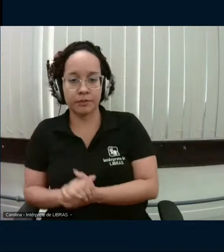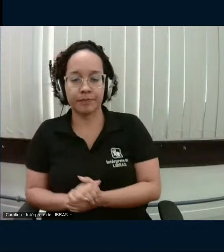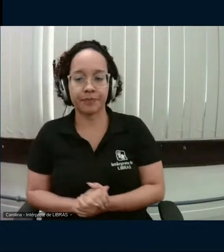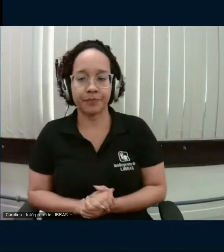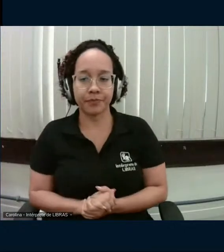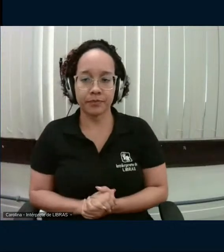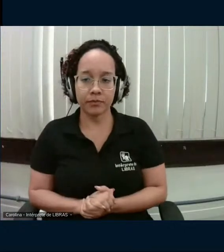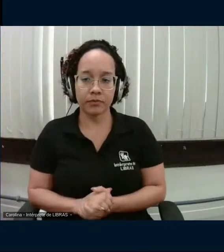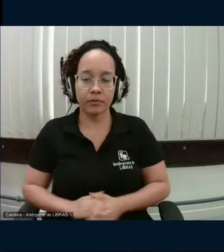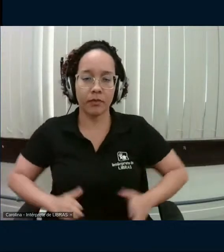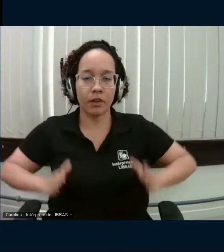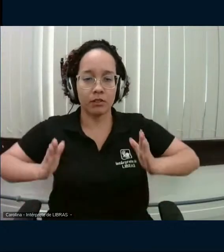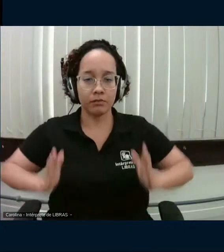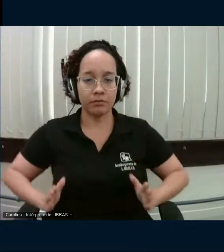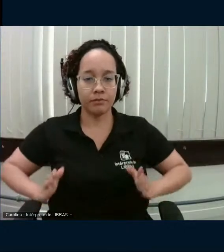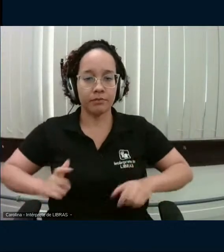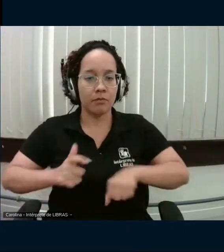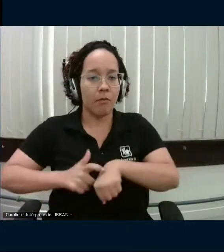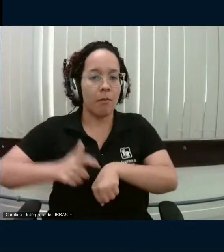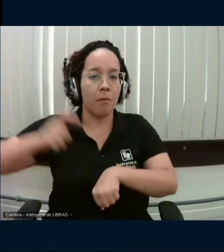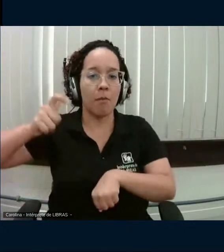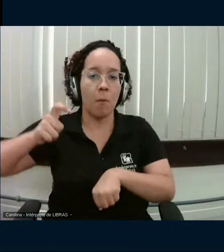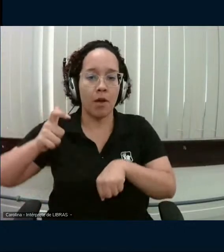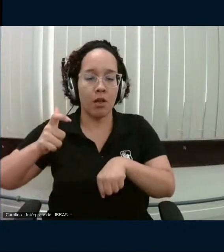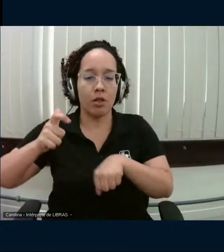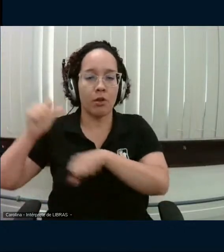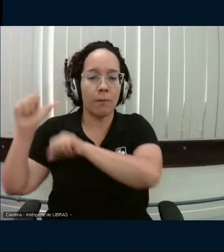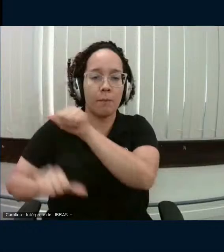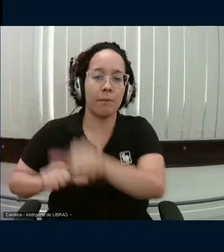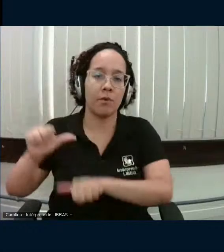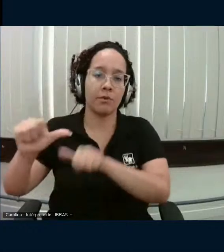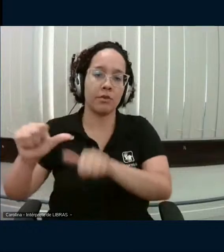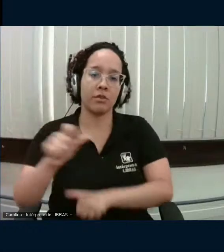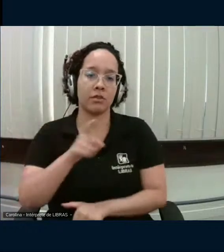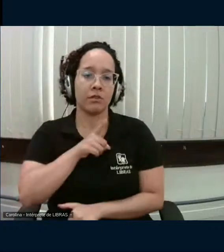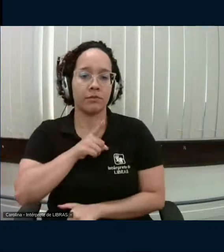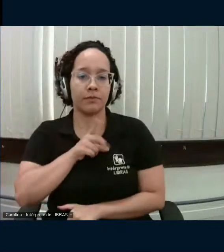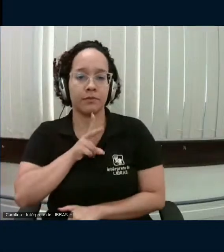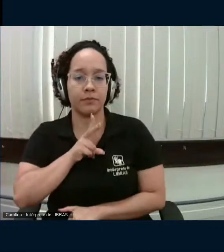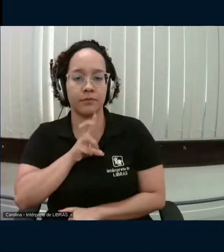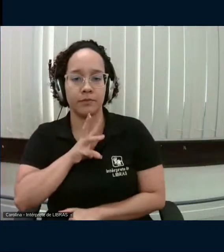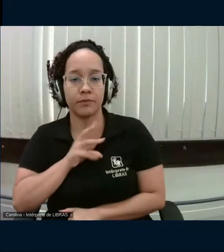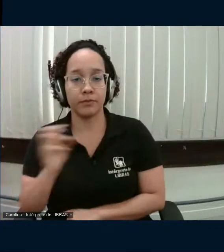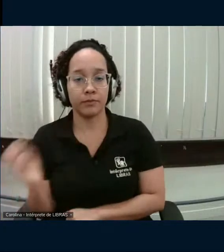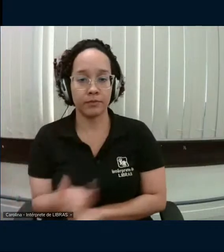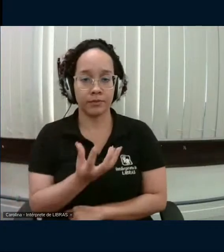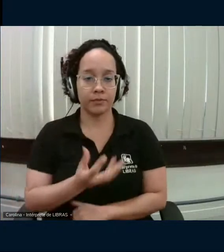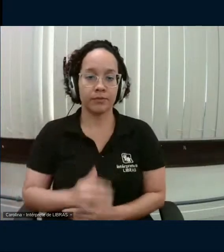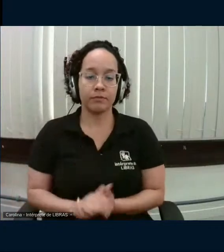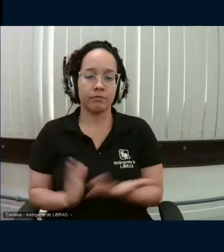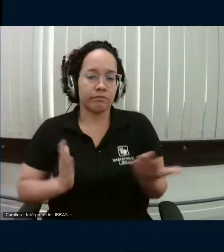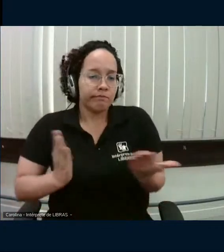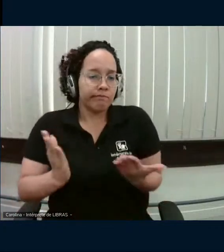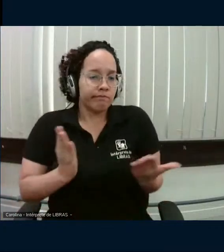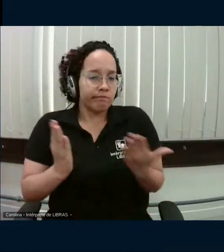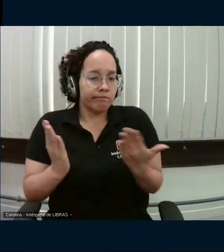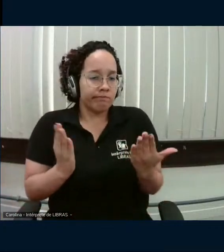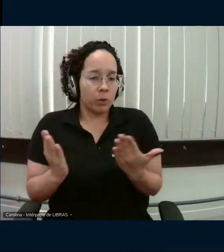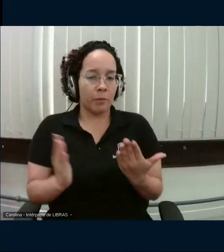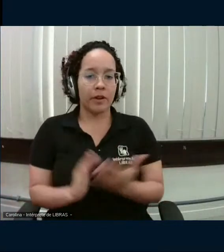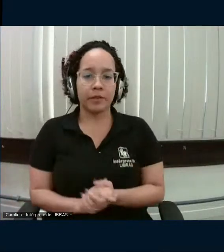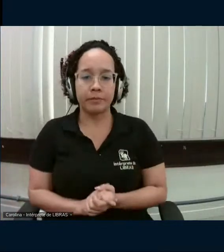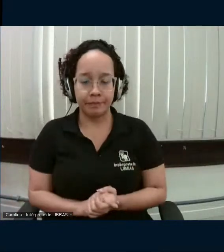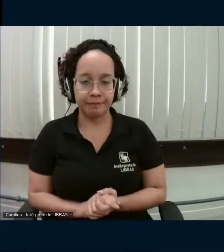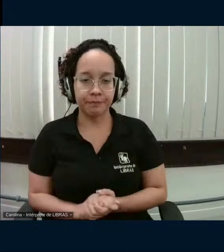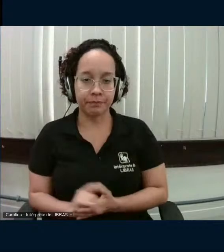período imediatamente anterior a esta reforma, para a gente ter um ponto de comparação, né? Bom,